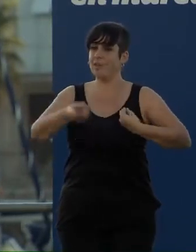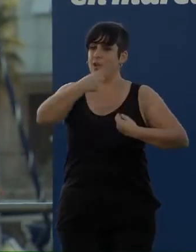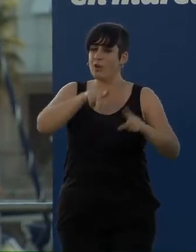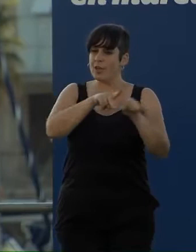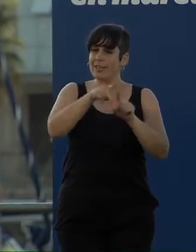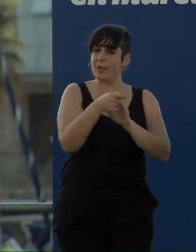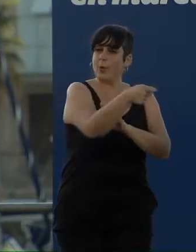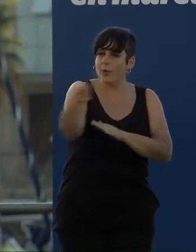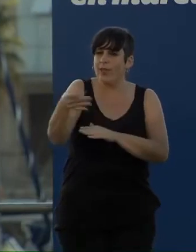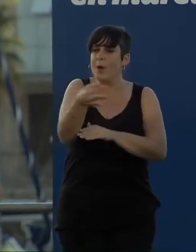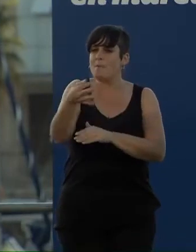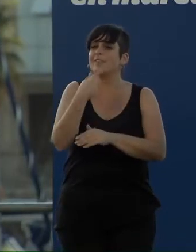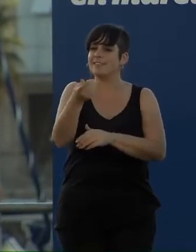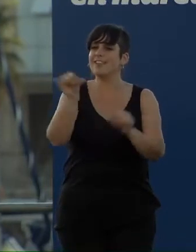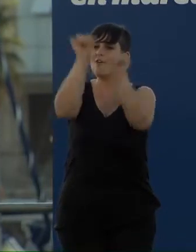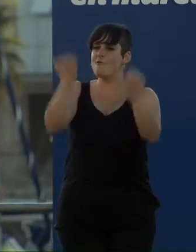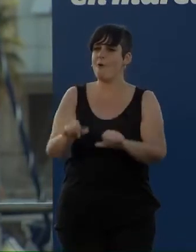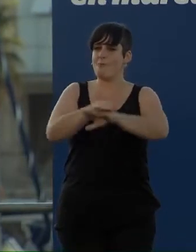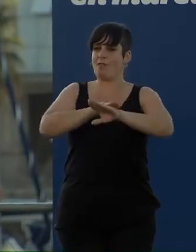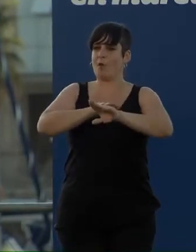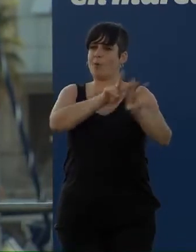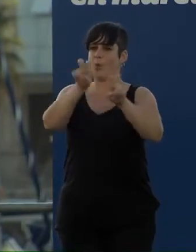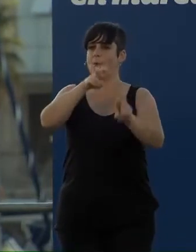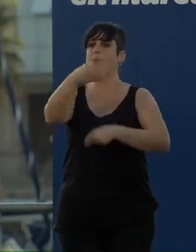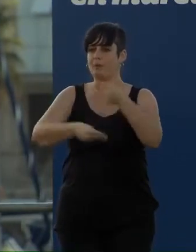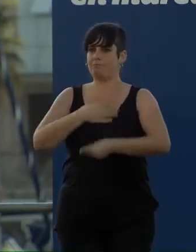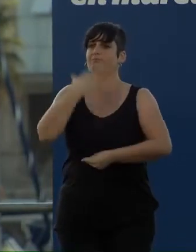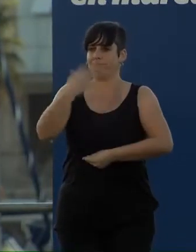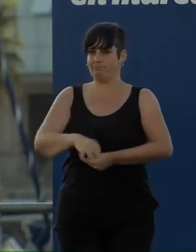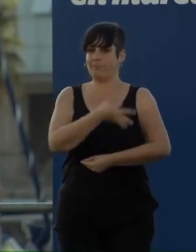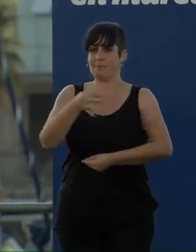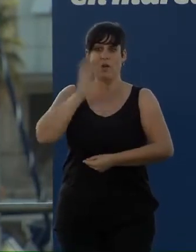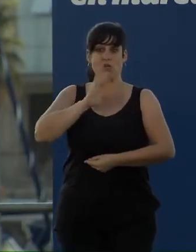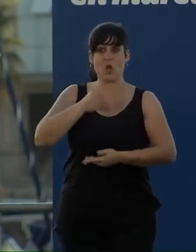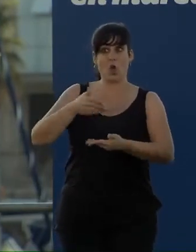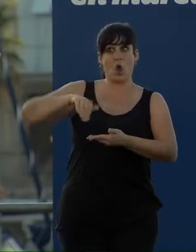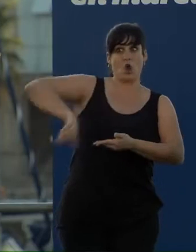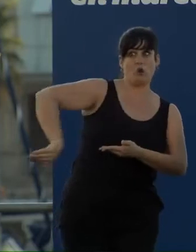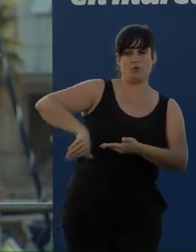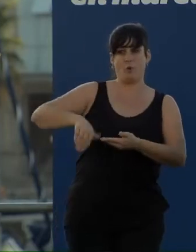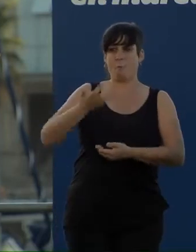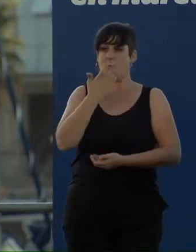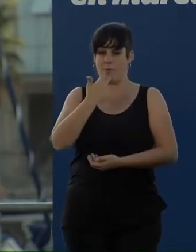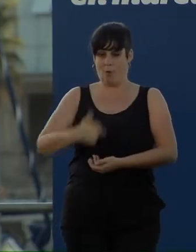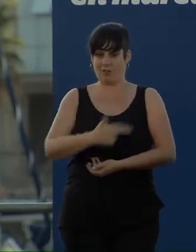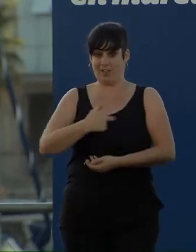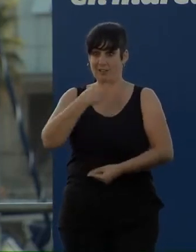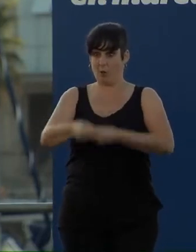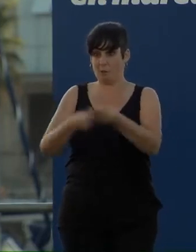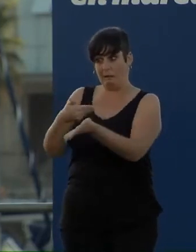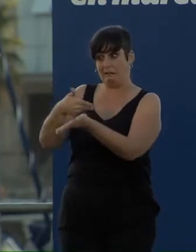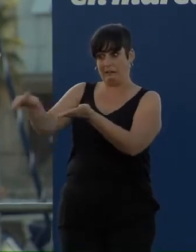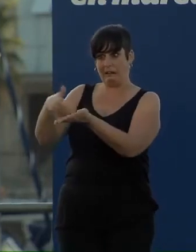estamos demostrando que posible una Nova forma de goberno y que era posible barrer a corrupción como femos no concello de Santiago de